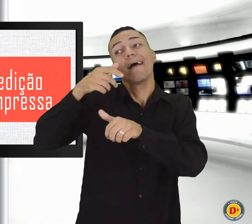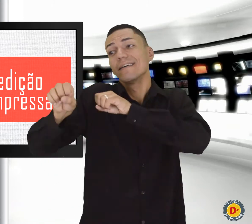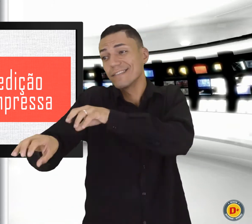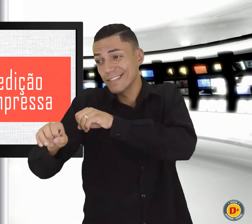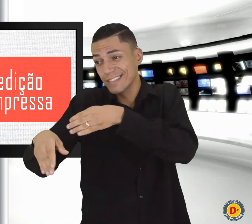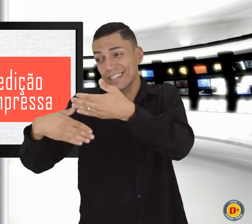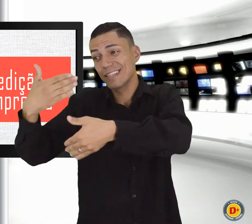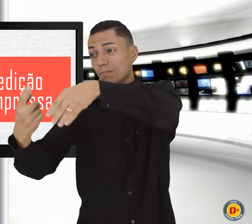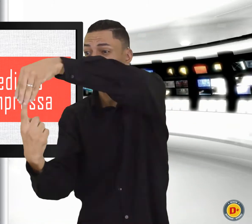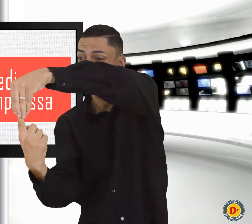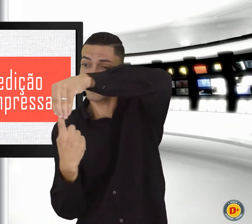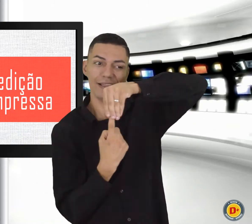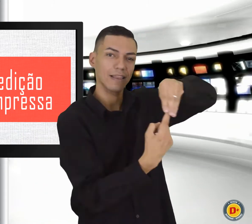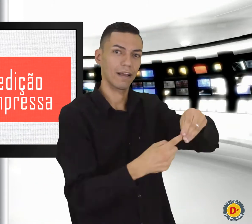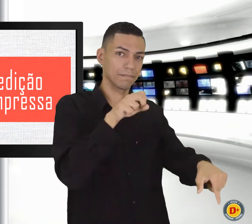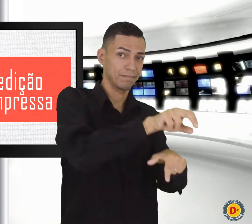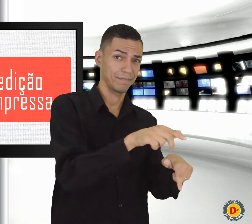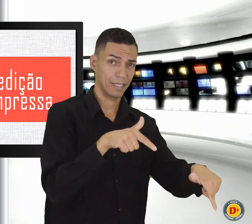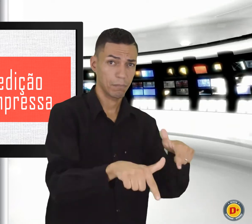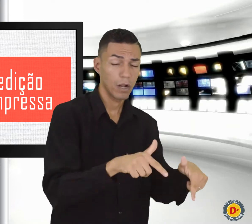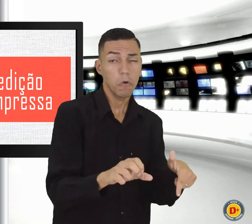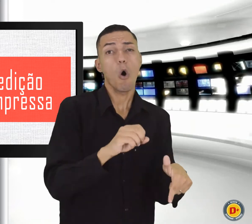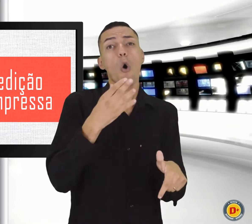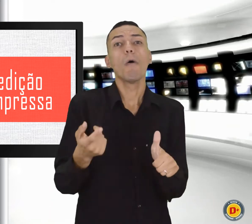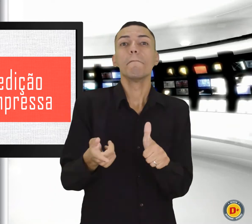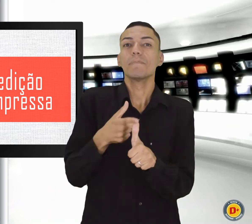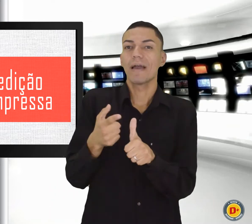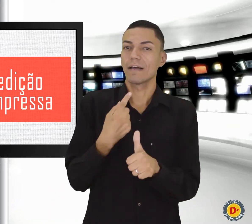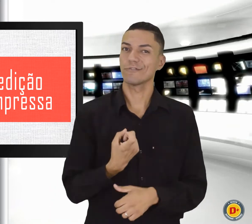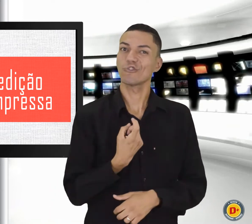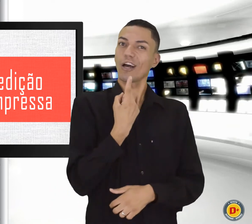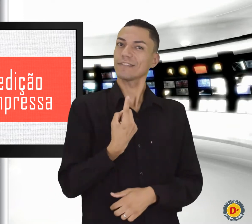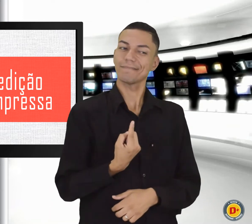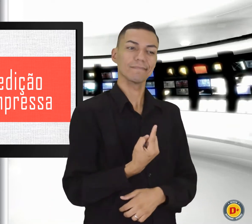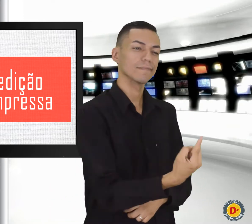ele passa a frequentar a empresa para auxiliar o desempenho da pessoa no local.